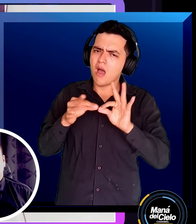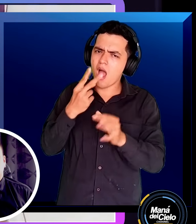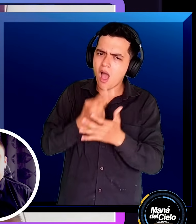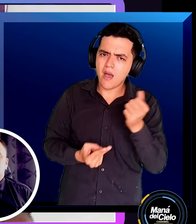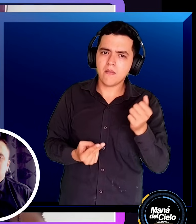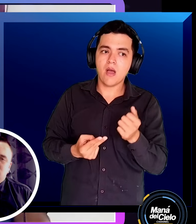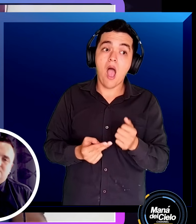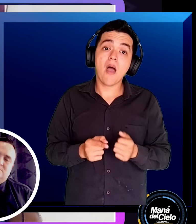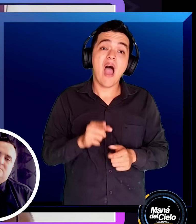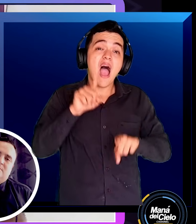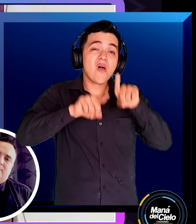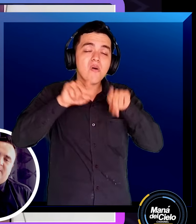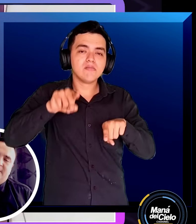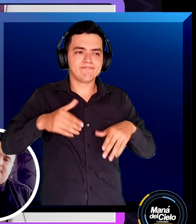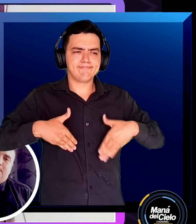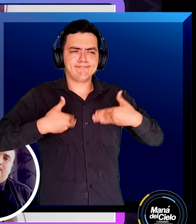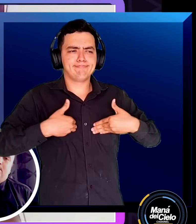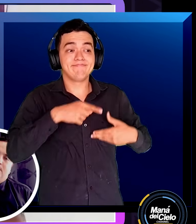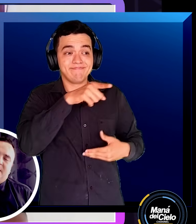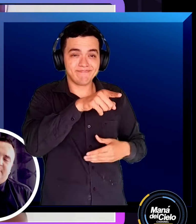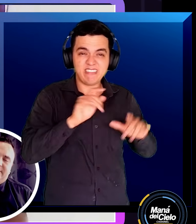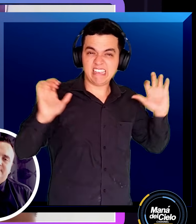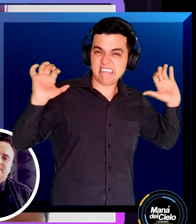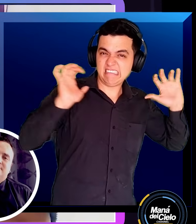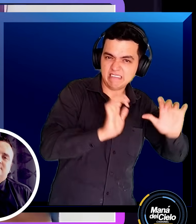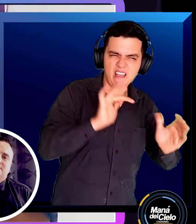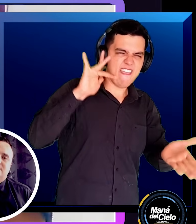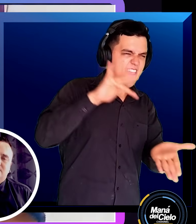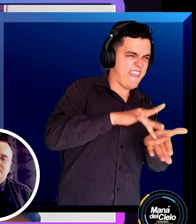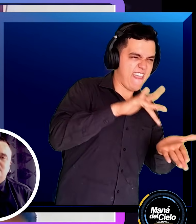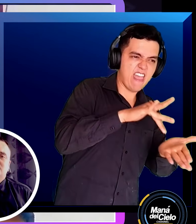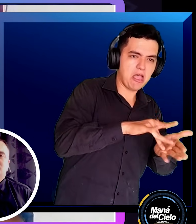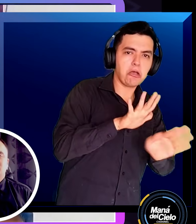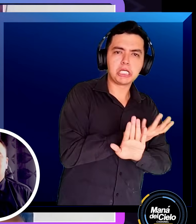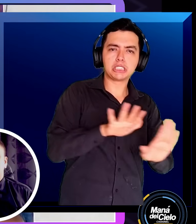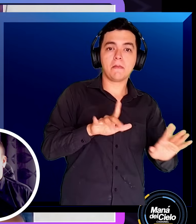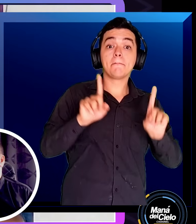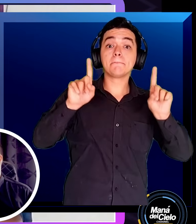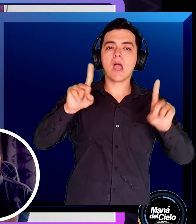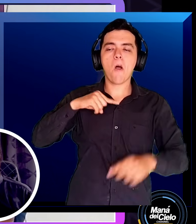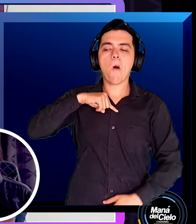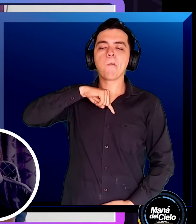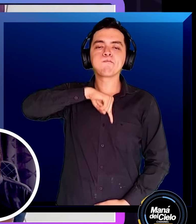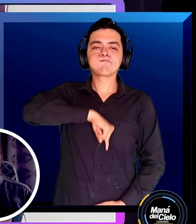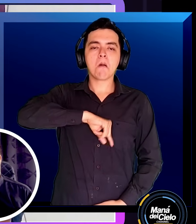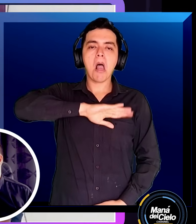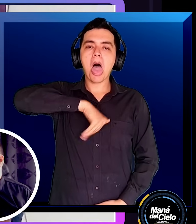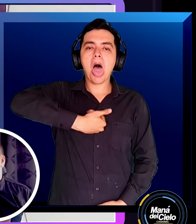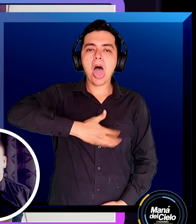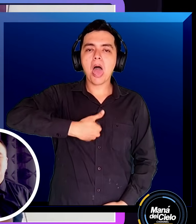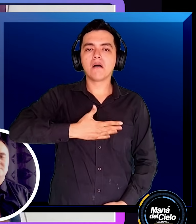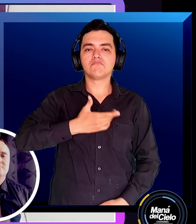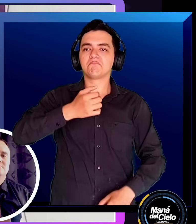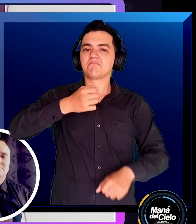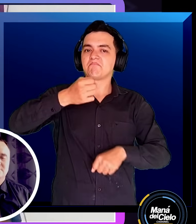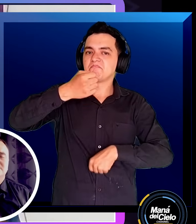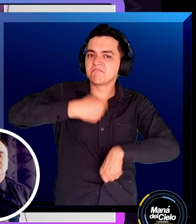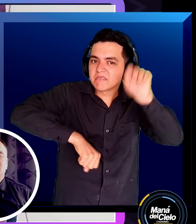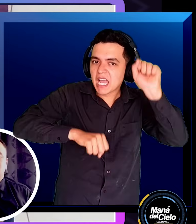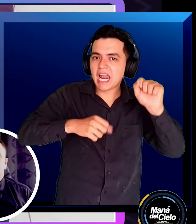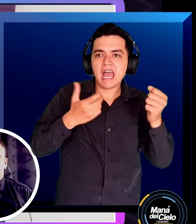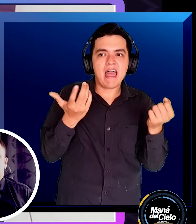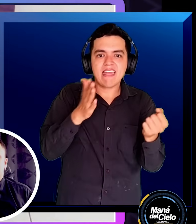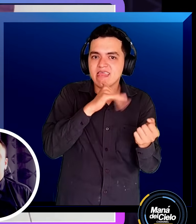las iglesias no debieran de tener grupos de intercesión. La iglesia, todos debiéramos